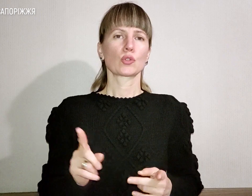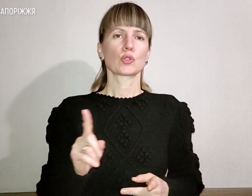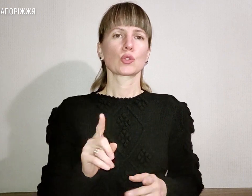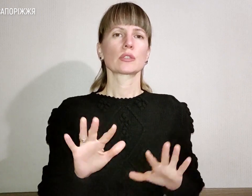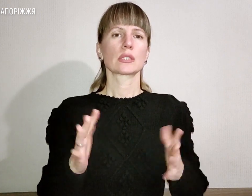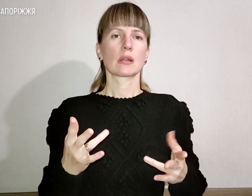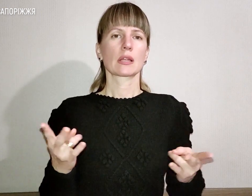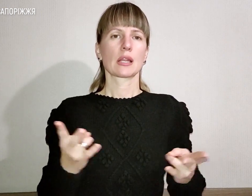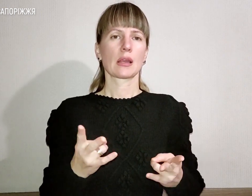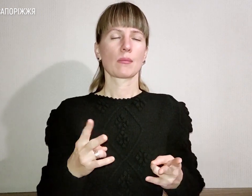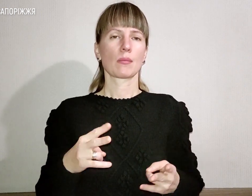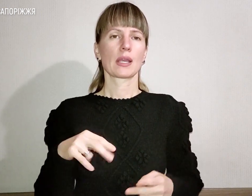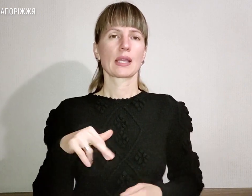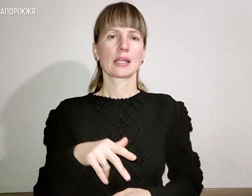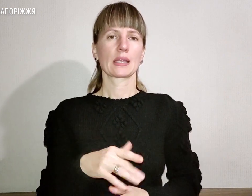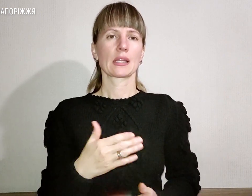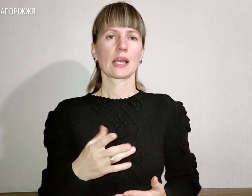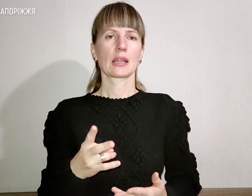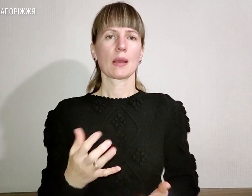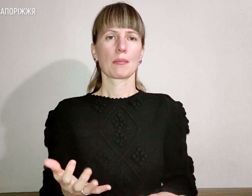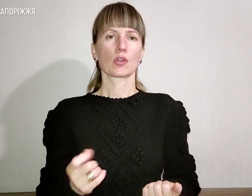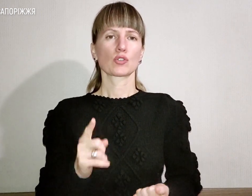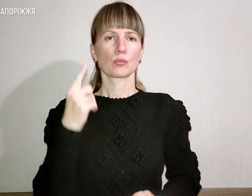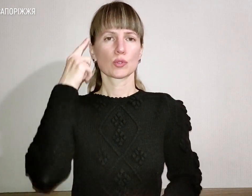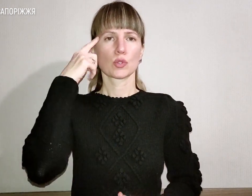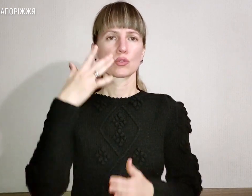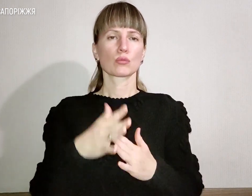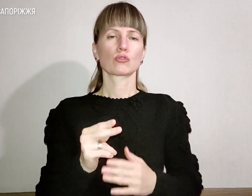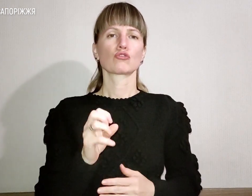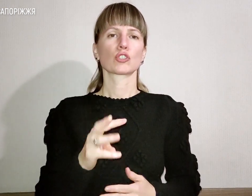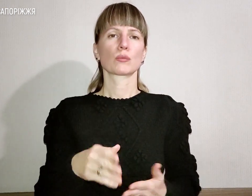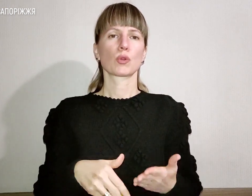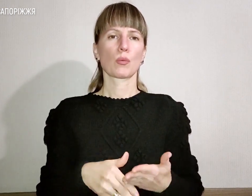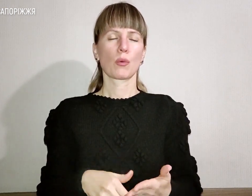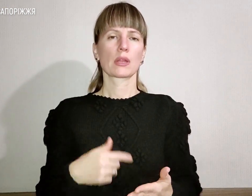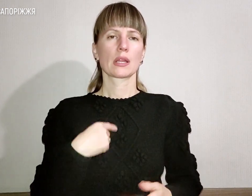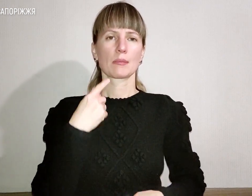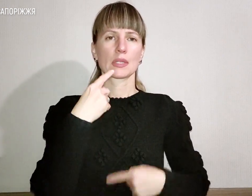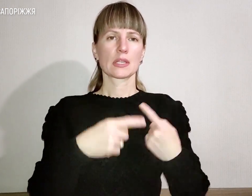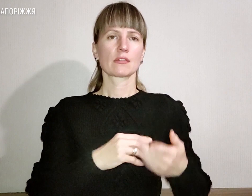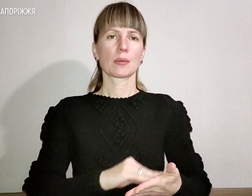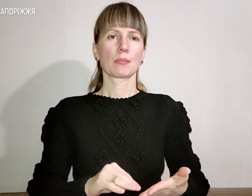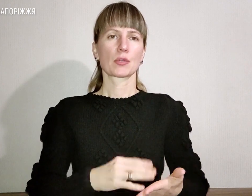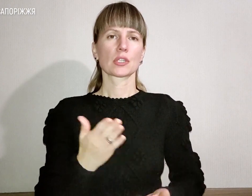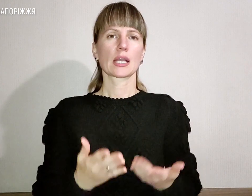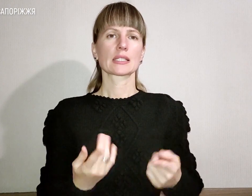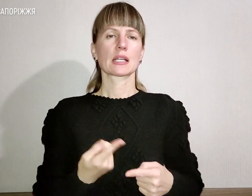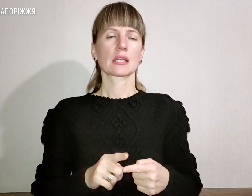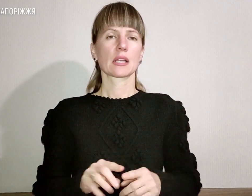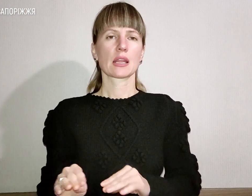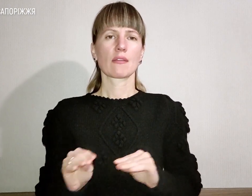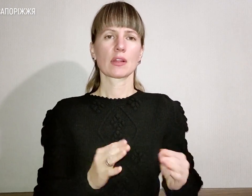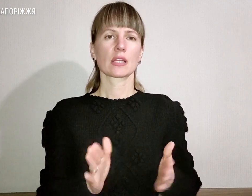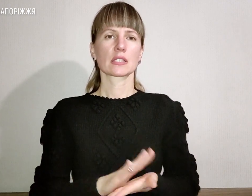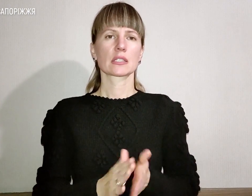і потрібно йти на прийом, щоб зрозуміти, чим допомогти, нам завжди пишуть. Якщо це якийсь невідкладний стан, який